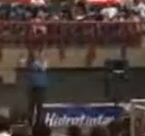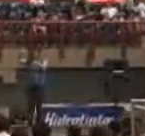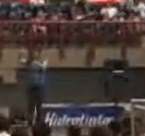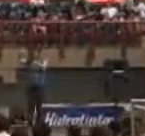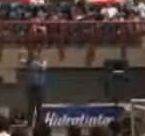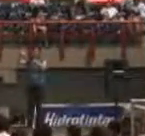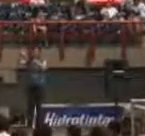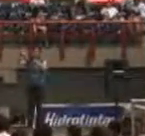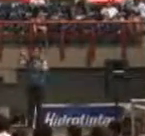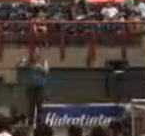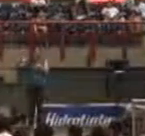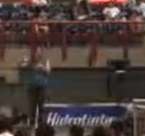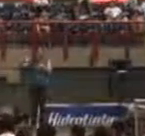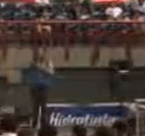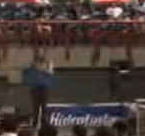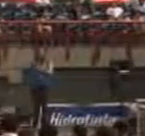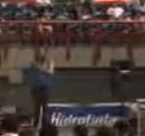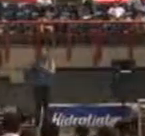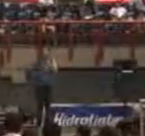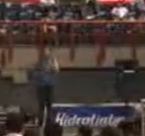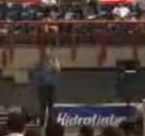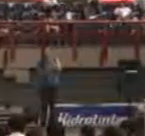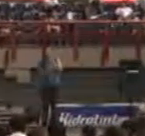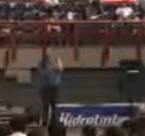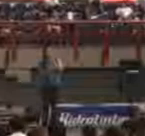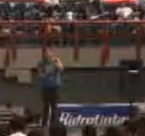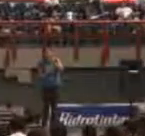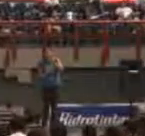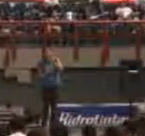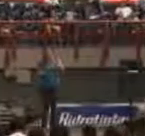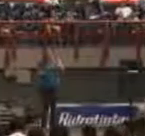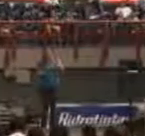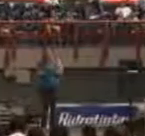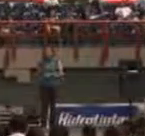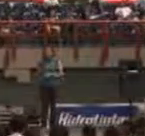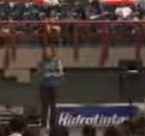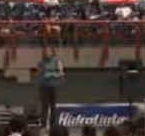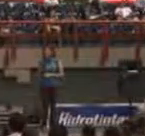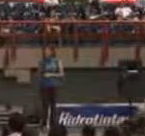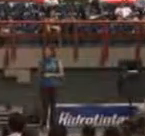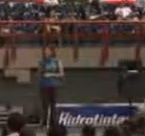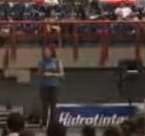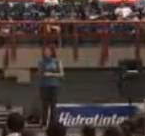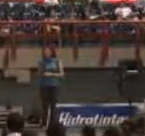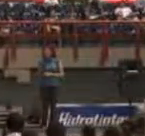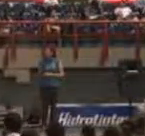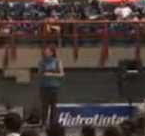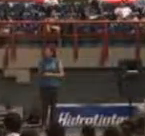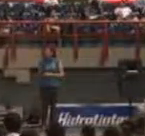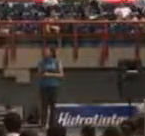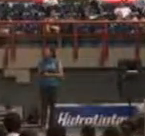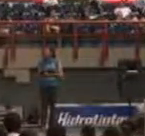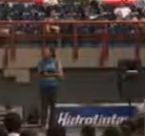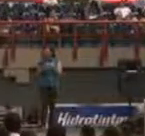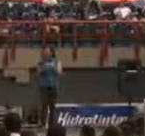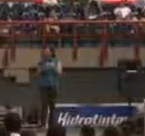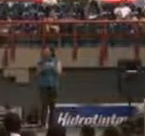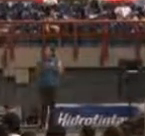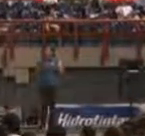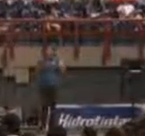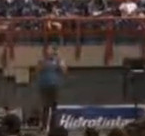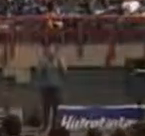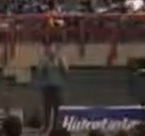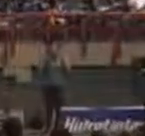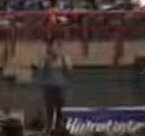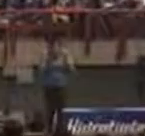L. Dá para perceber? Então por isso que eu só fiz o seguinte: multipliquei esse número por esse